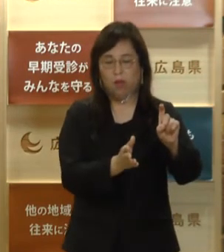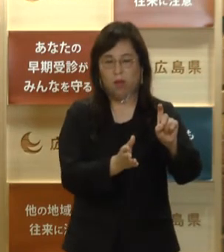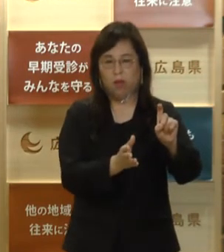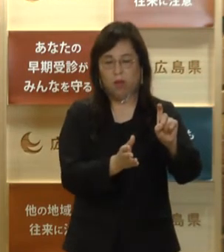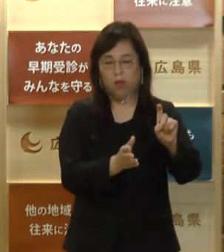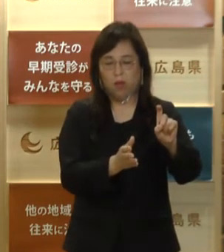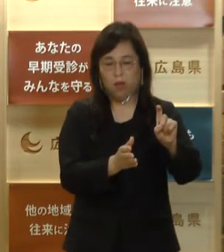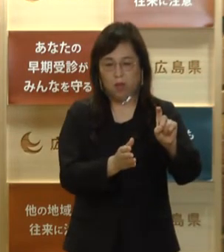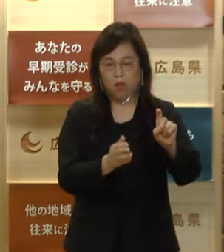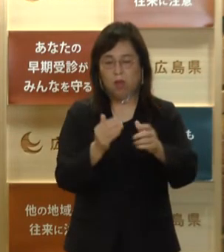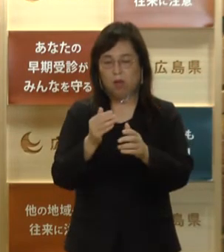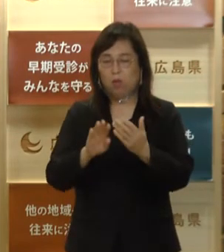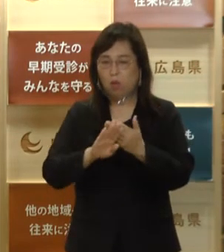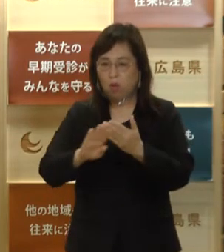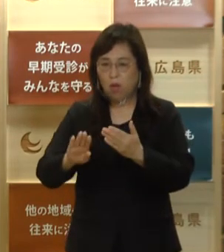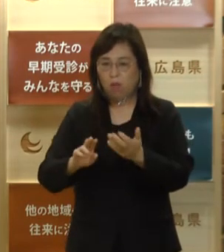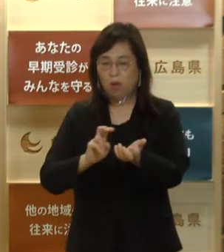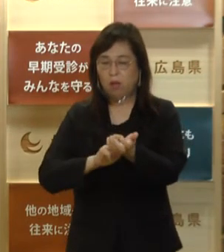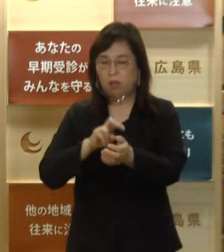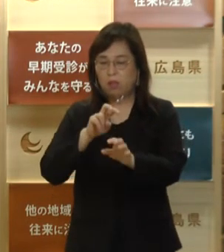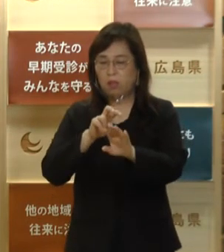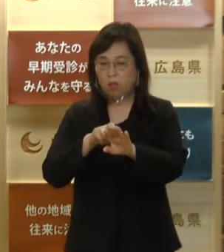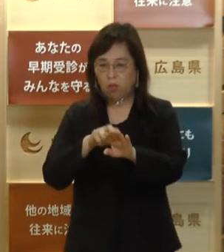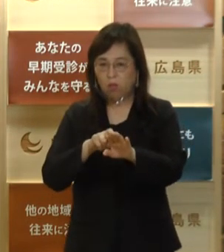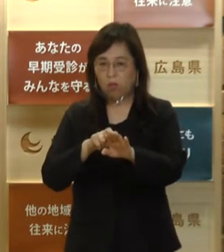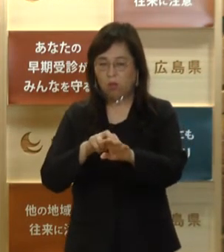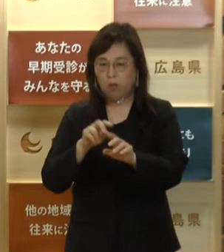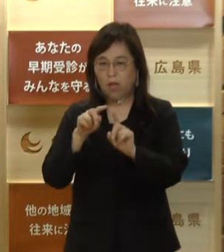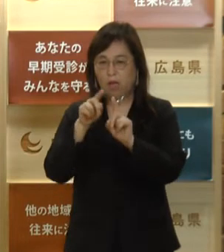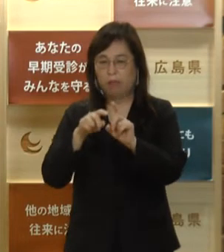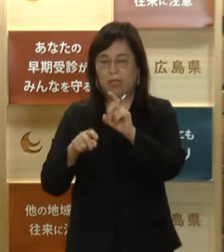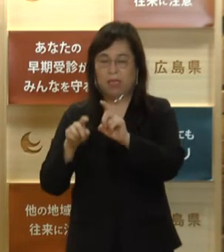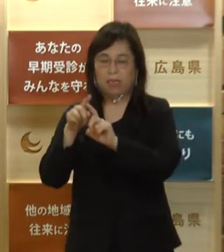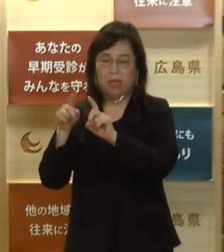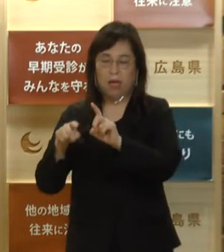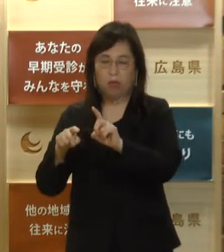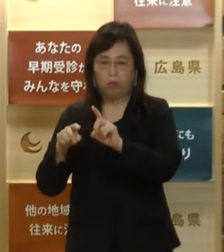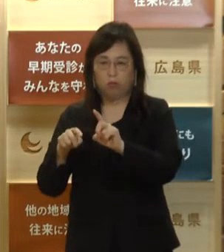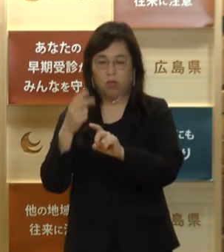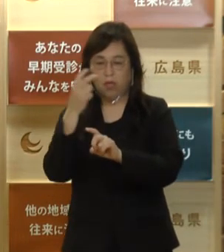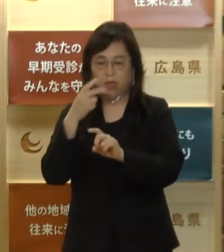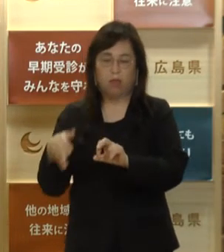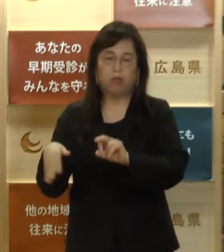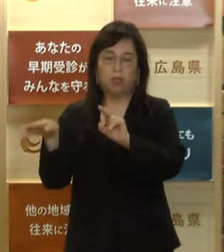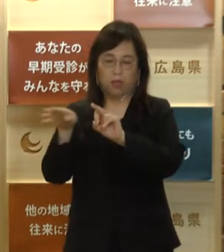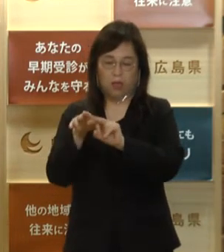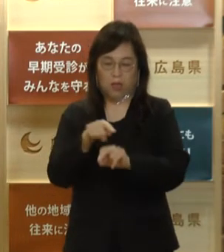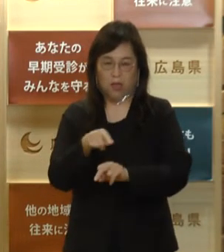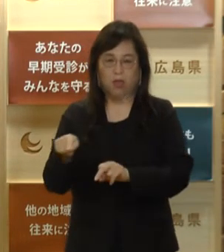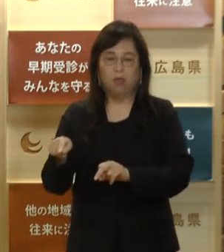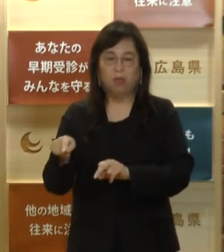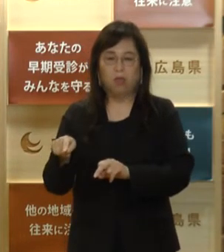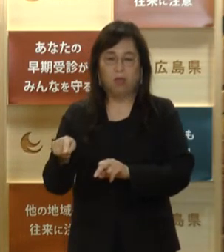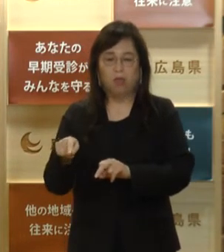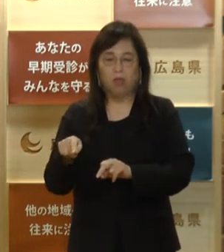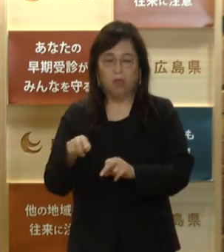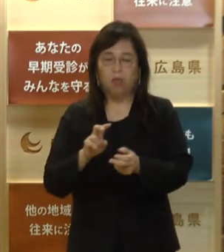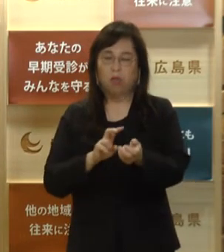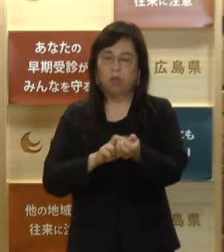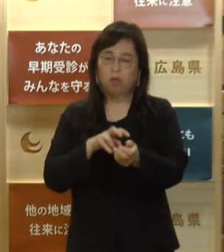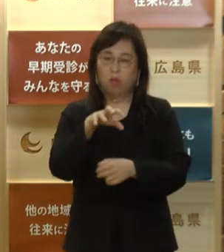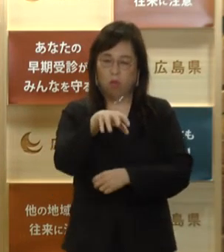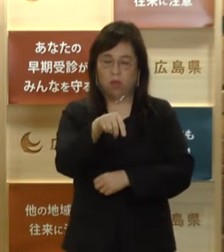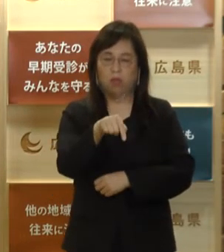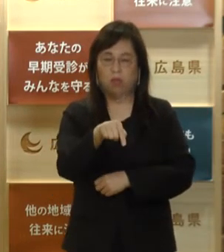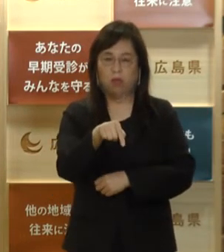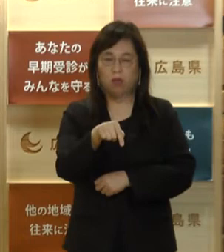で、残りは医療機関と PCR センター等でありますので、この PCR センターとか、医療機関も、かなり皆さんの意識が高く